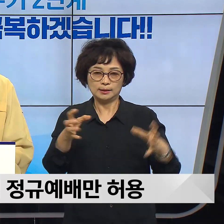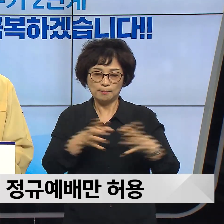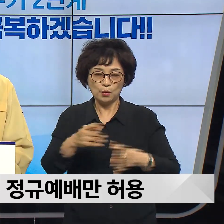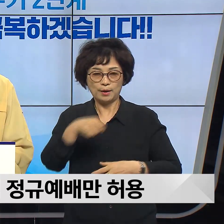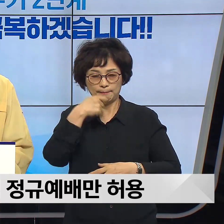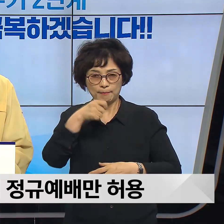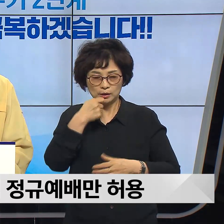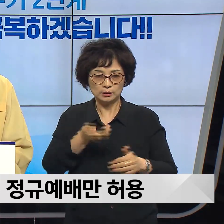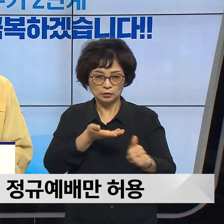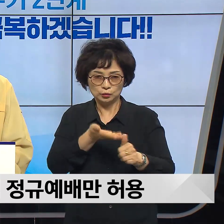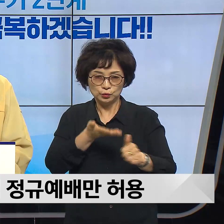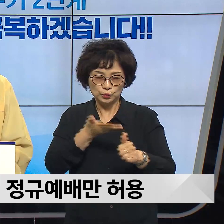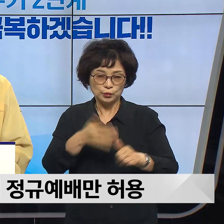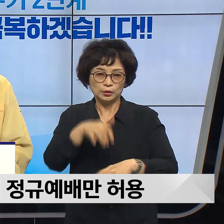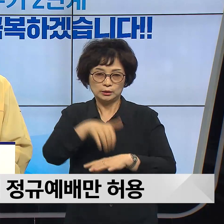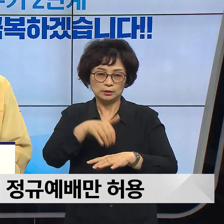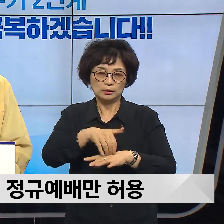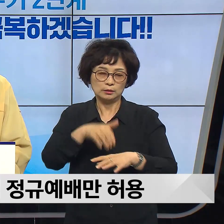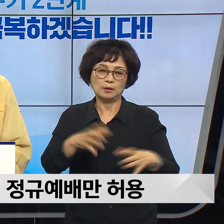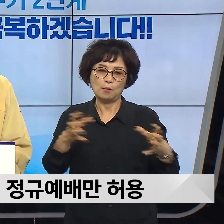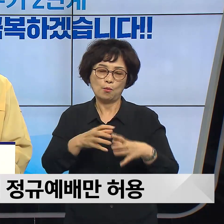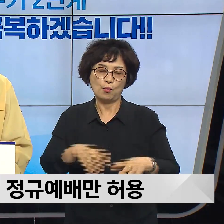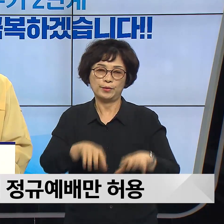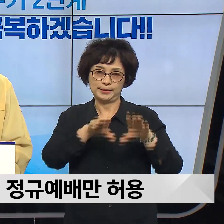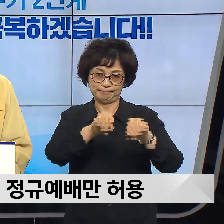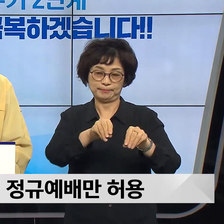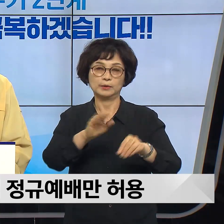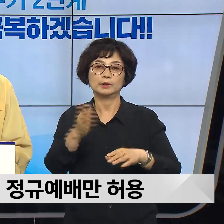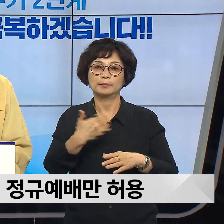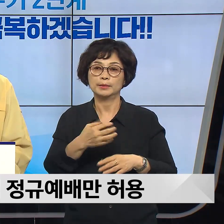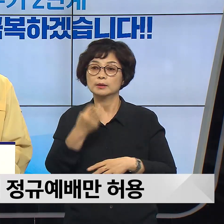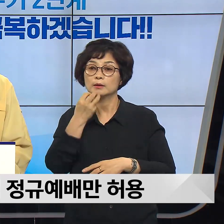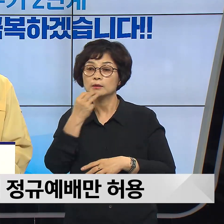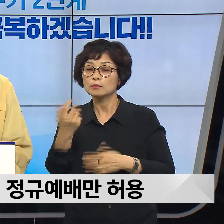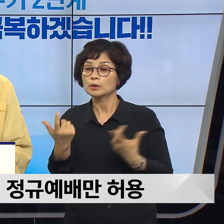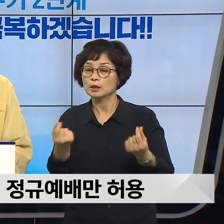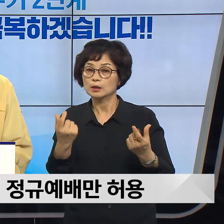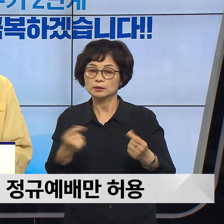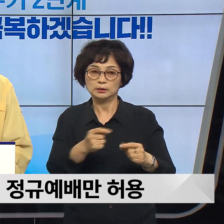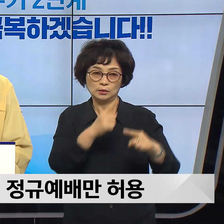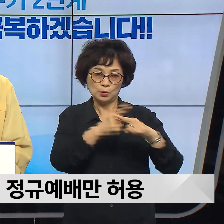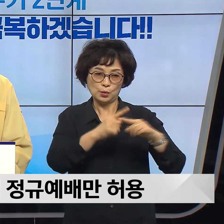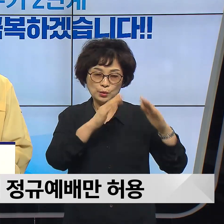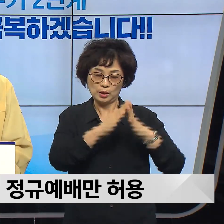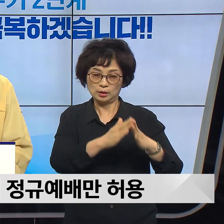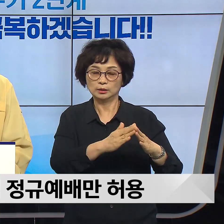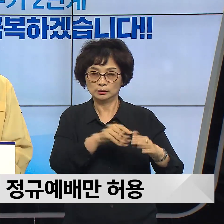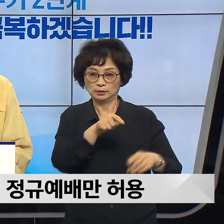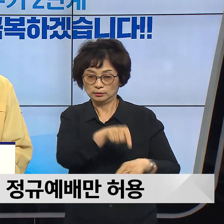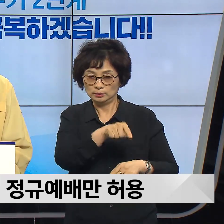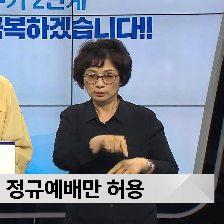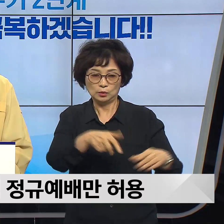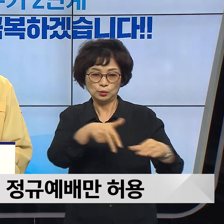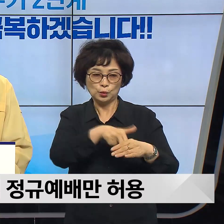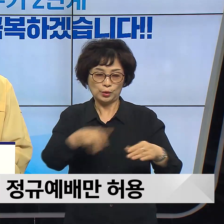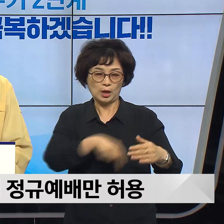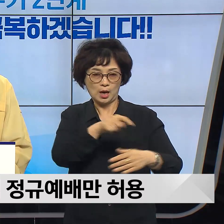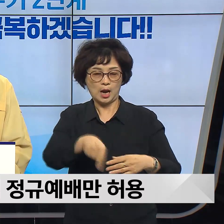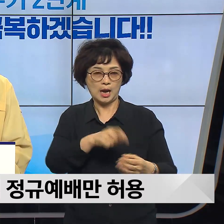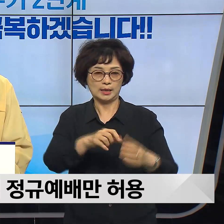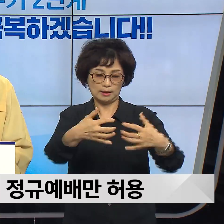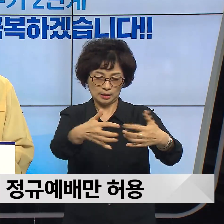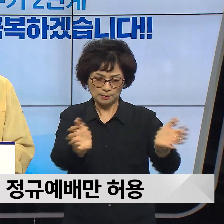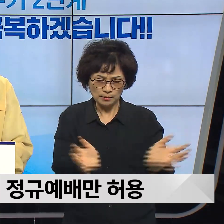식사 제공, 수련회 등의 대면 모임이 금지됩니다. 수도권 사례와 같이 교회를 중심으로 한 종교시설 내의 집단